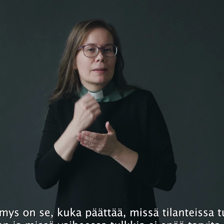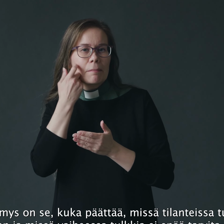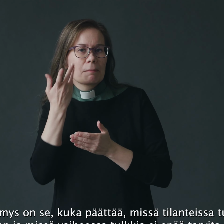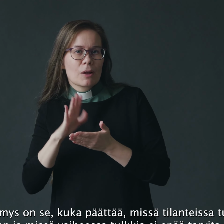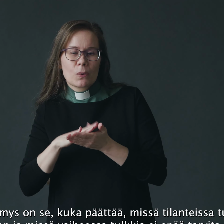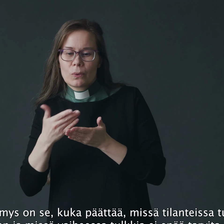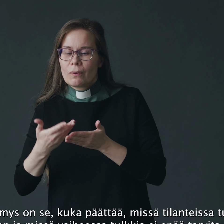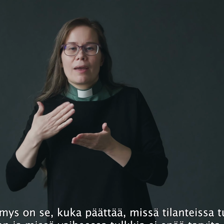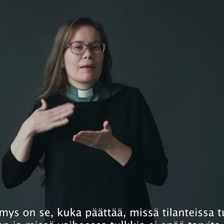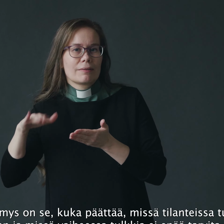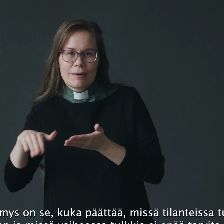ei enää tarvita.